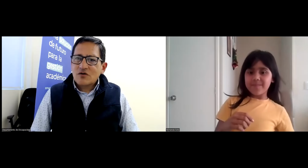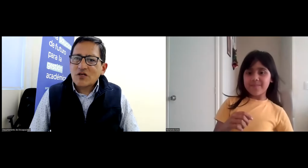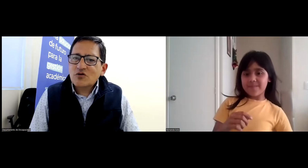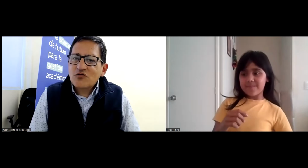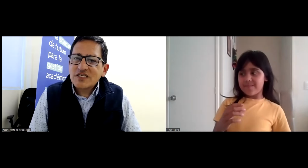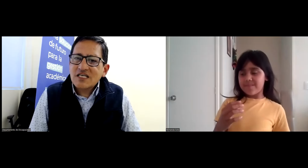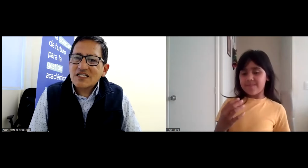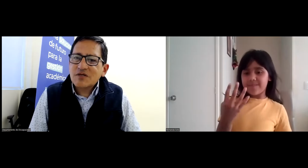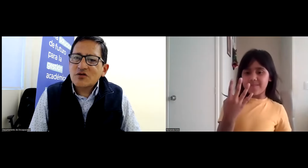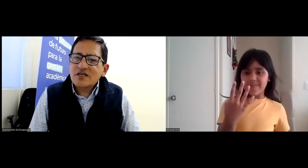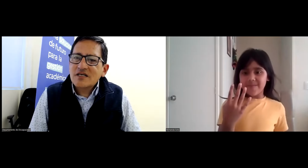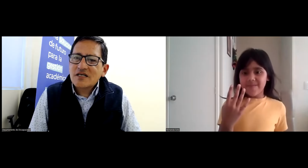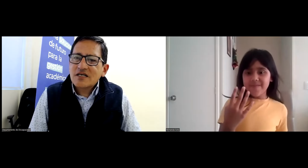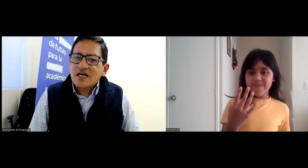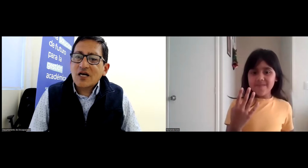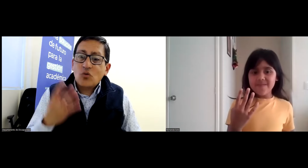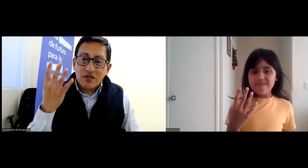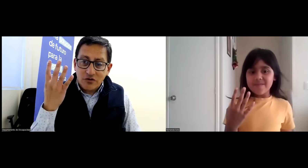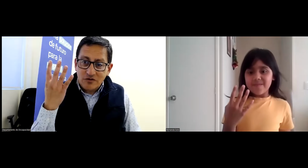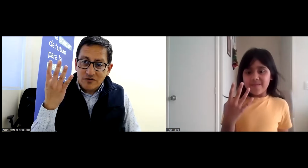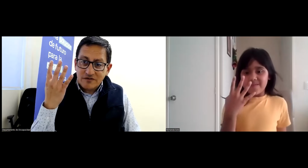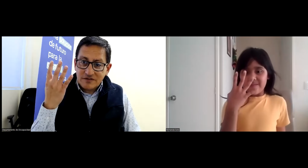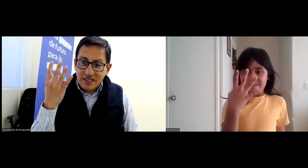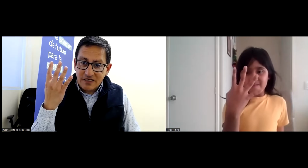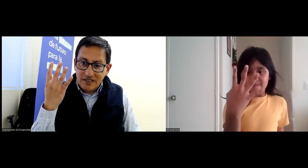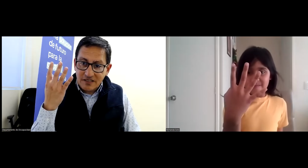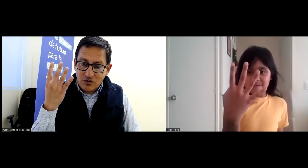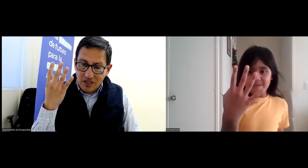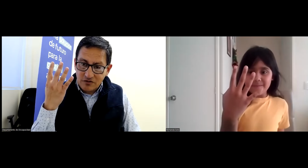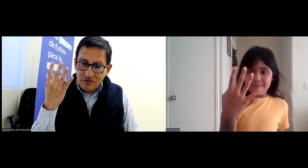¿cuánto es tu fecha de nacimiento? es el 4 ya 4